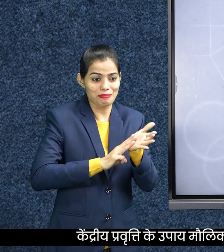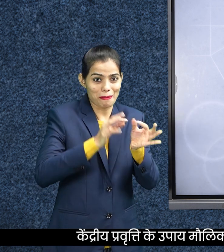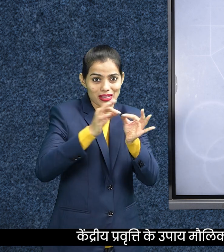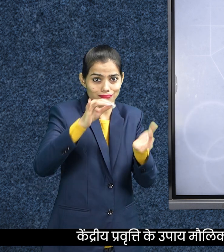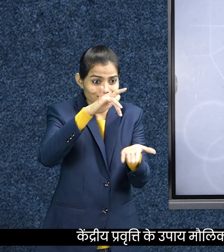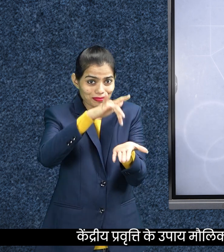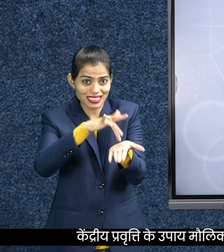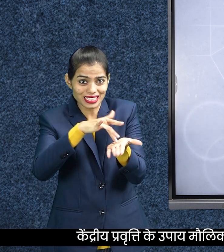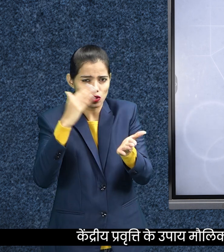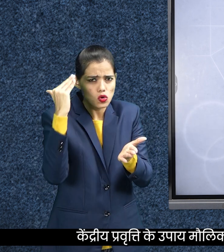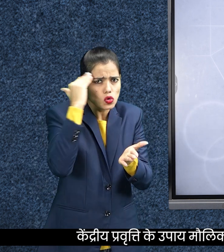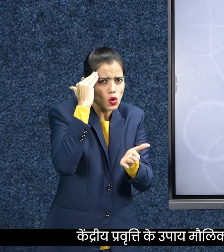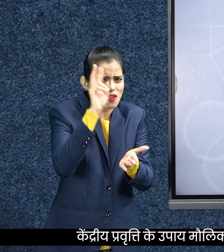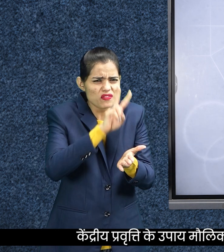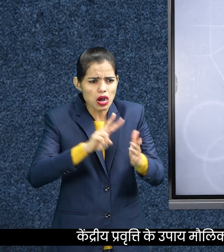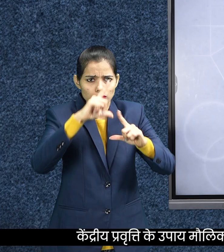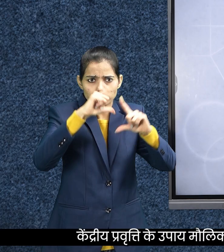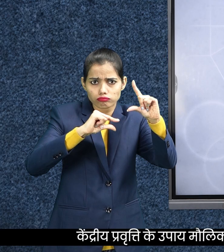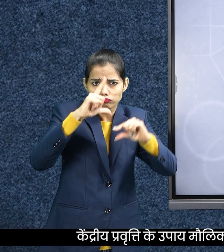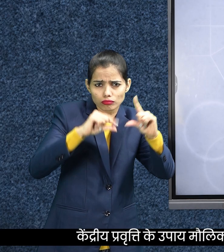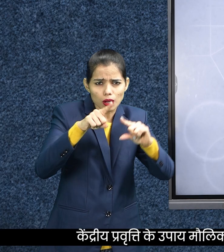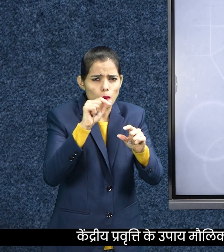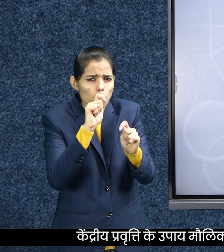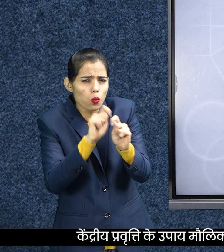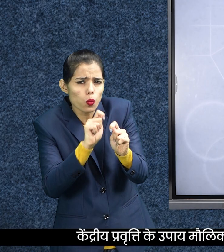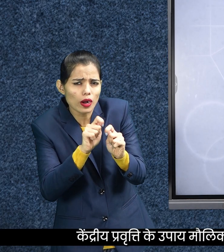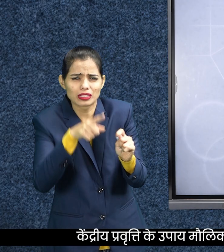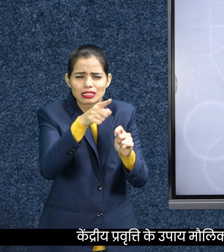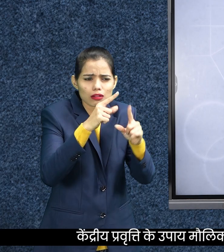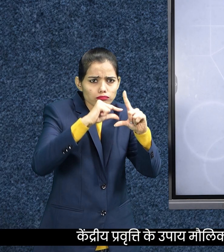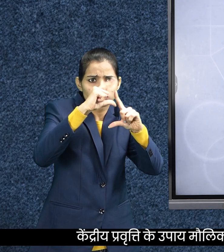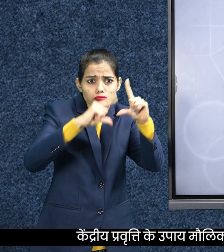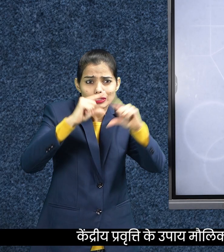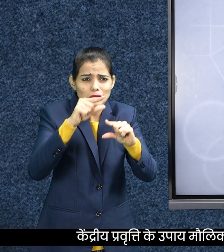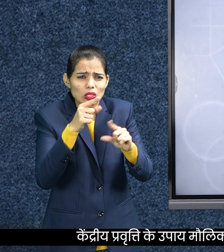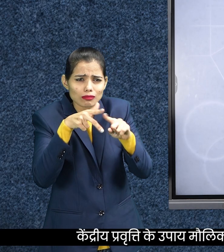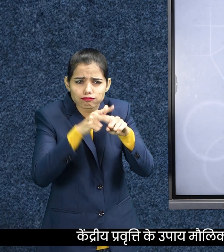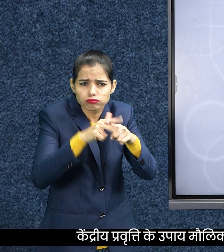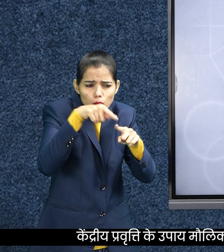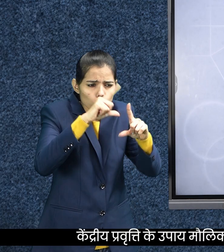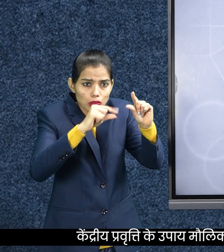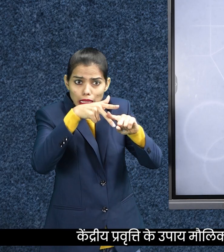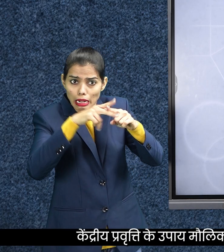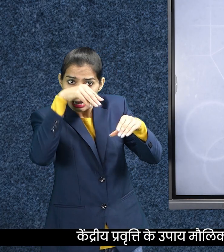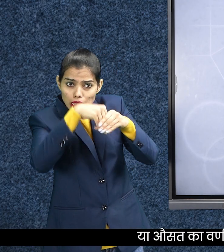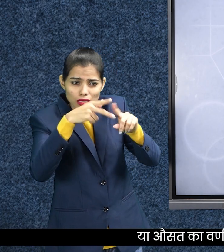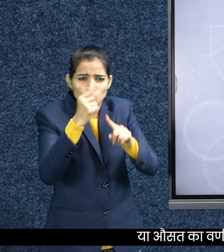केंद्रीय प्रवृत्ति के उपाय मौलिक सांख्यिकी उपकरण हैं, जिनका उपयोग डेटासेट के केंद्र या औसत